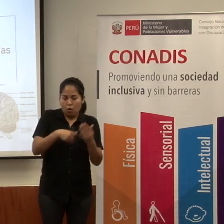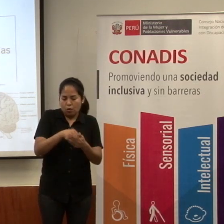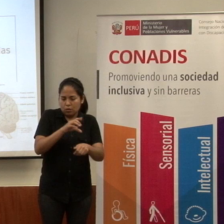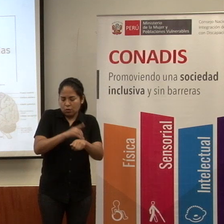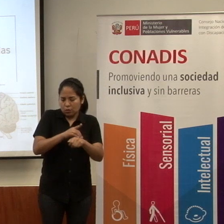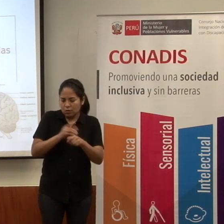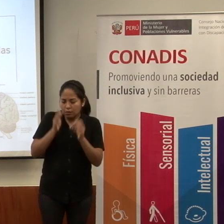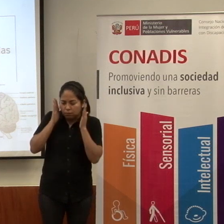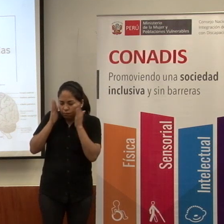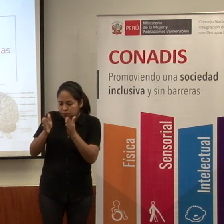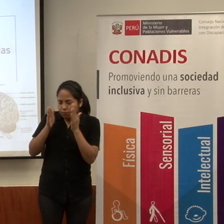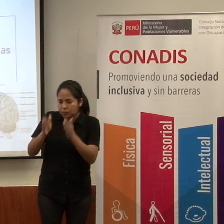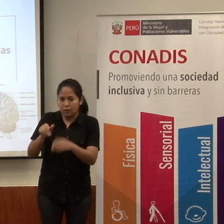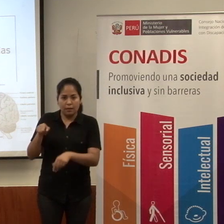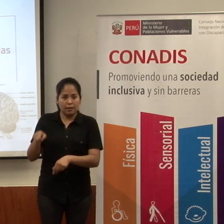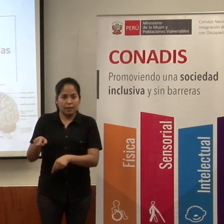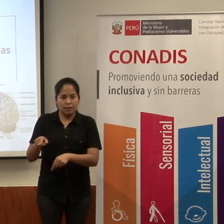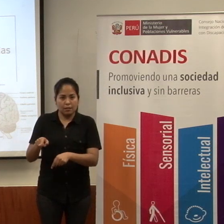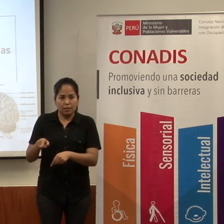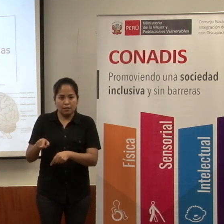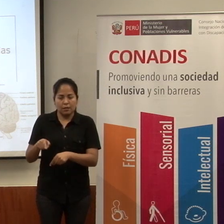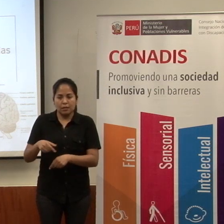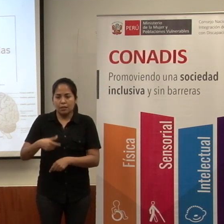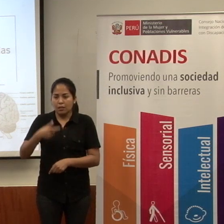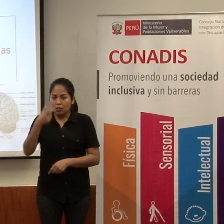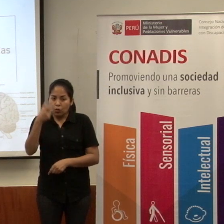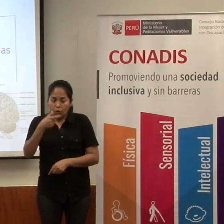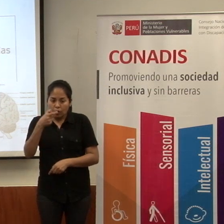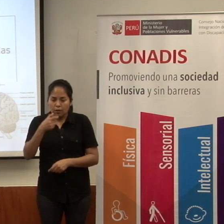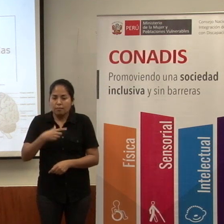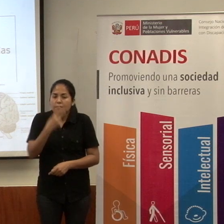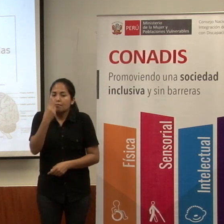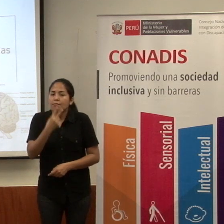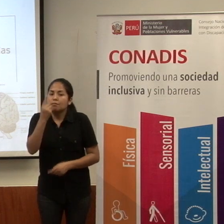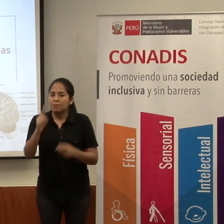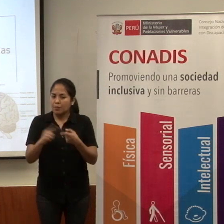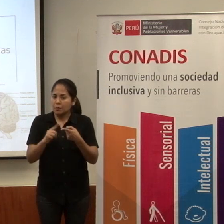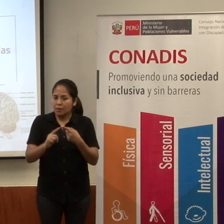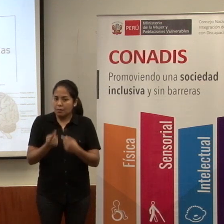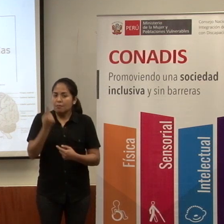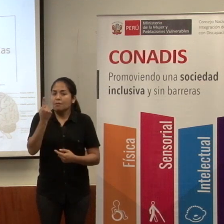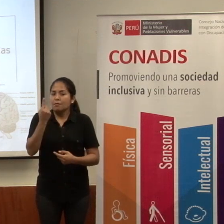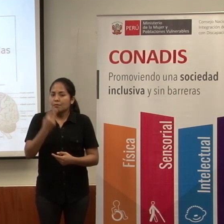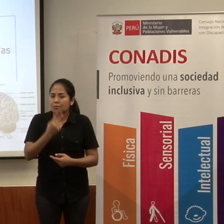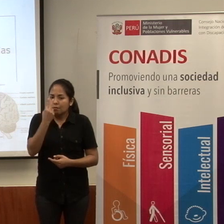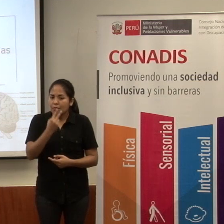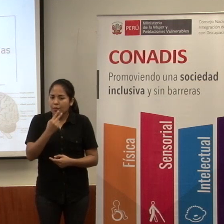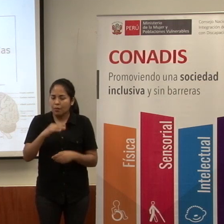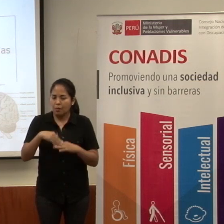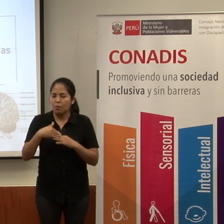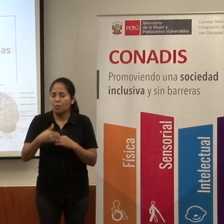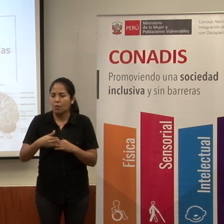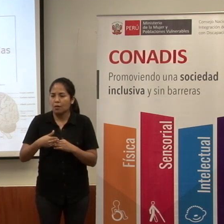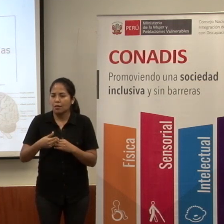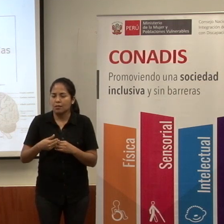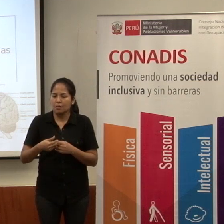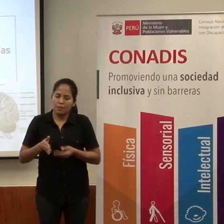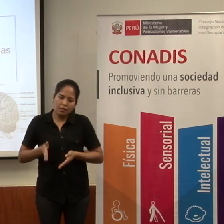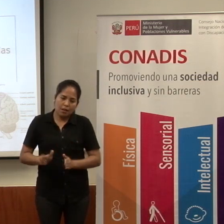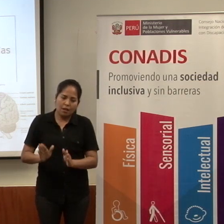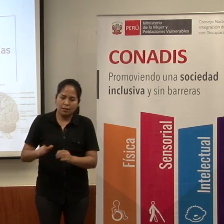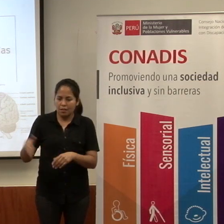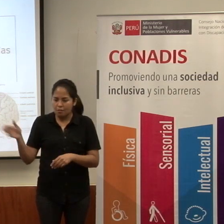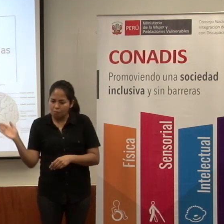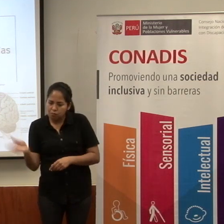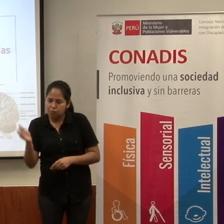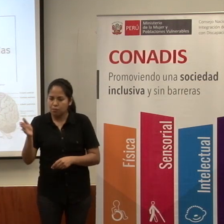de que el niño no llore, sino respire, ¿no es cierto? Y antes se le da un palmazo, no